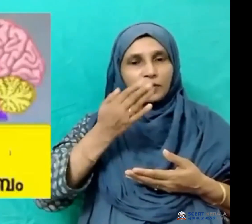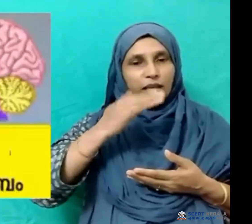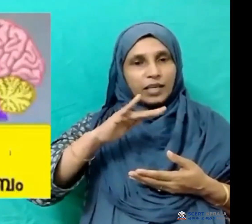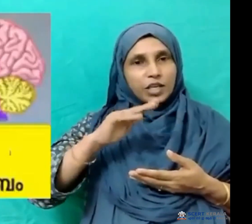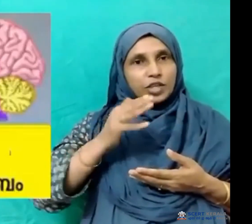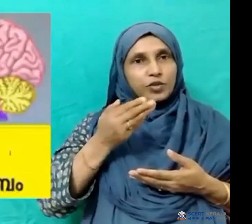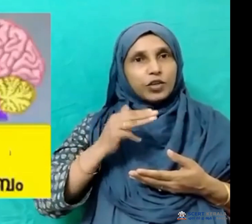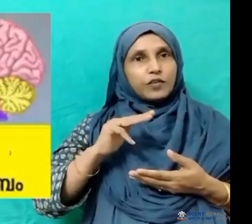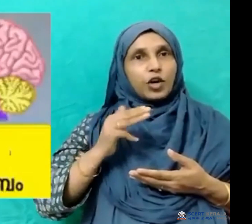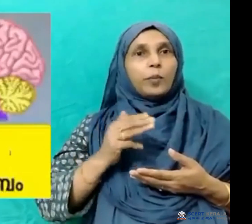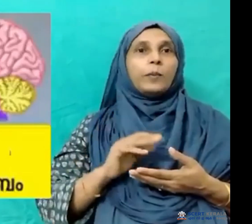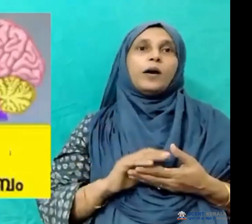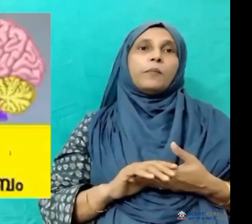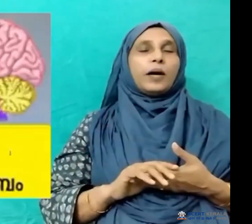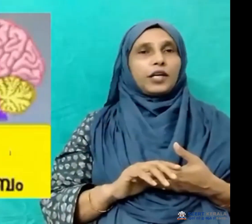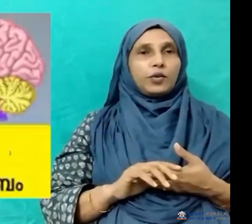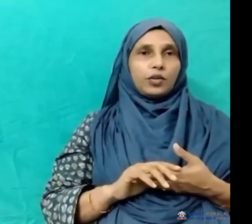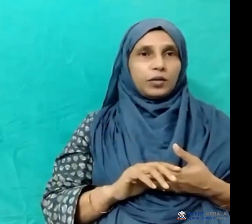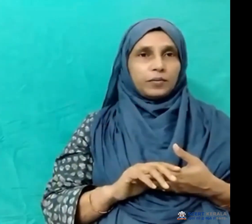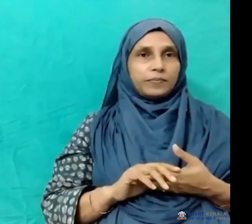കുറെ ചുളിവുകളും